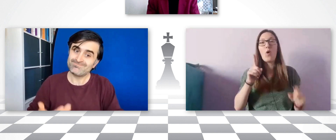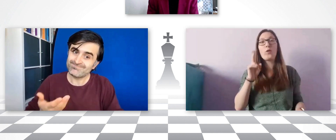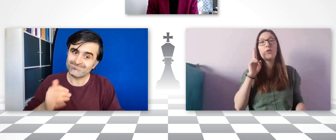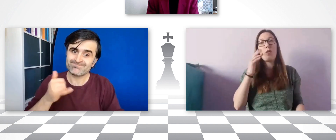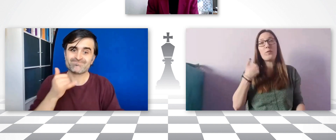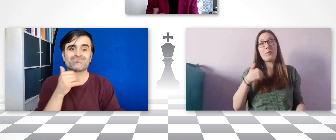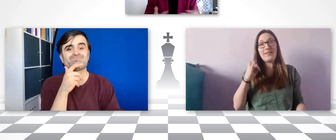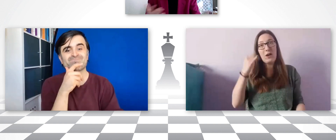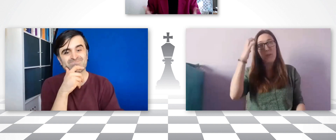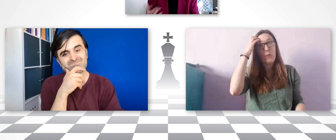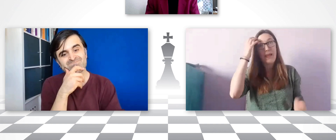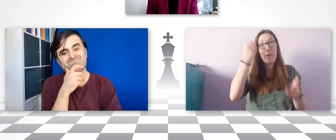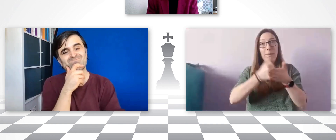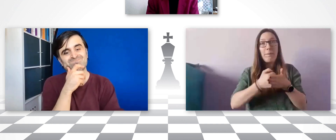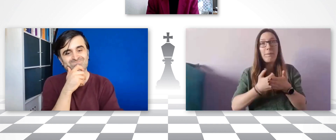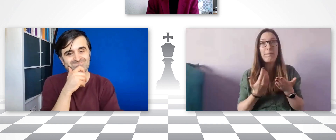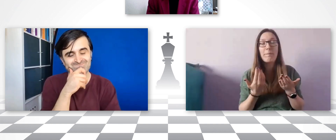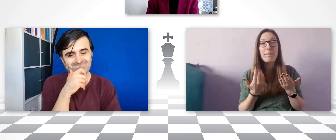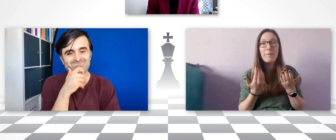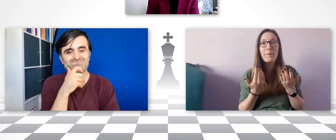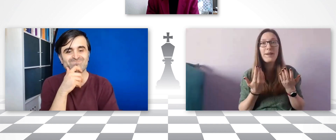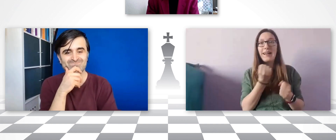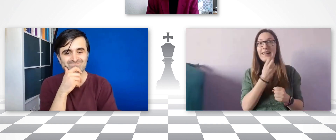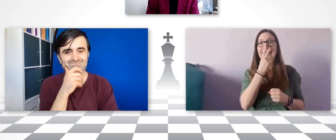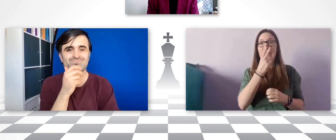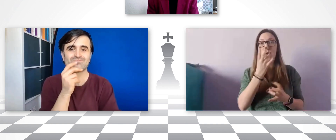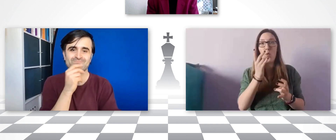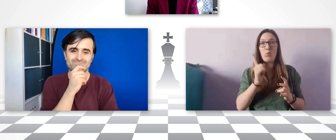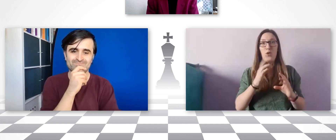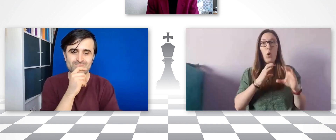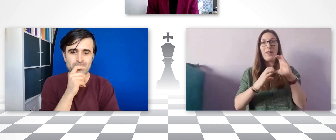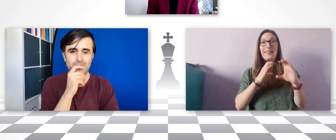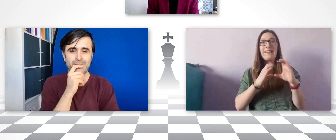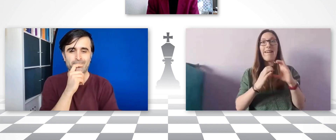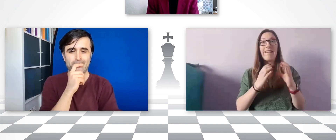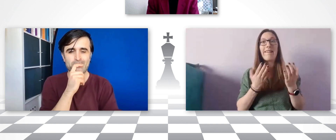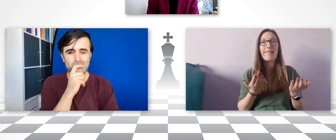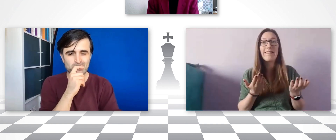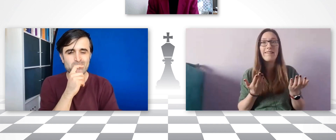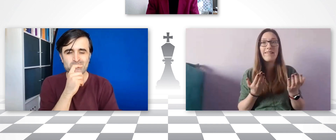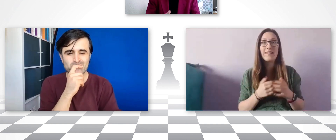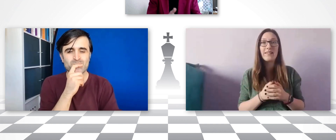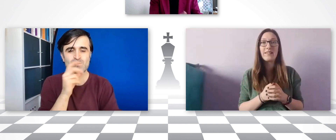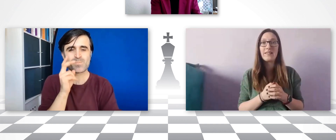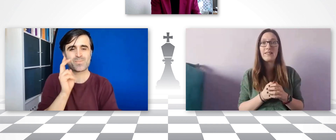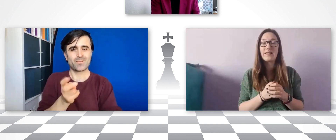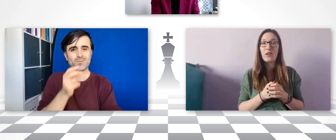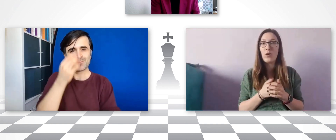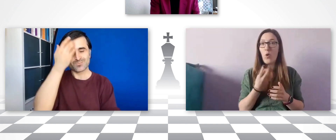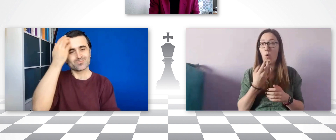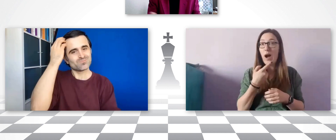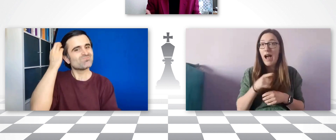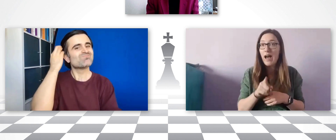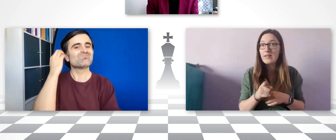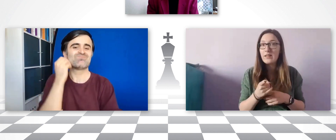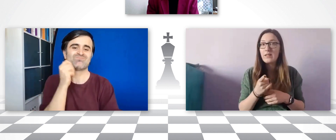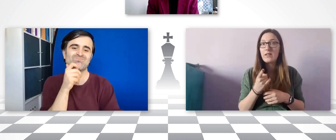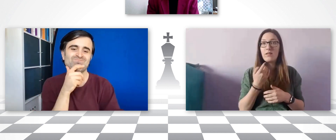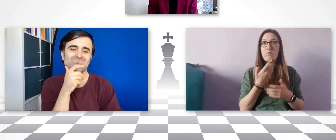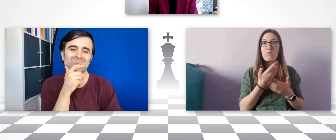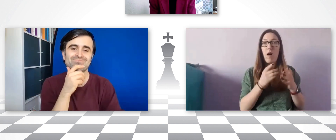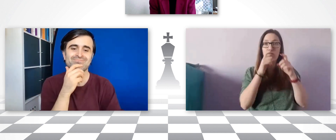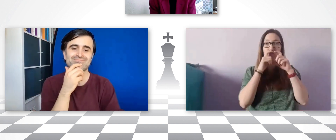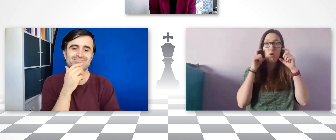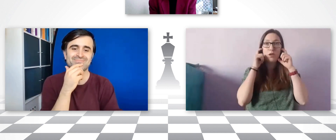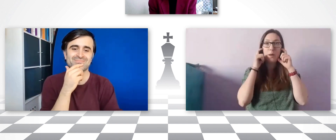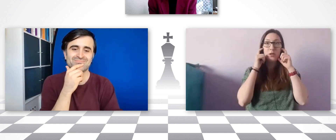je niet ziet hoe je kunt communiceren. Hoe gaat het daarmee? En krijg je dan vrijwaring van doekjes of wat?